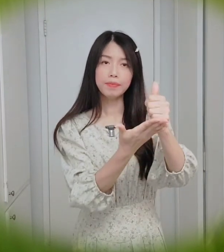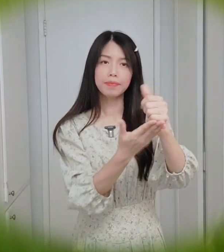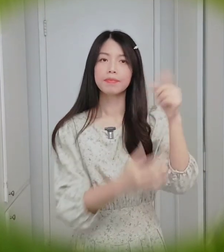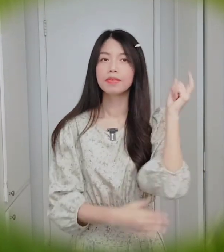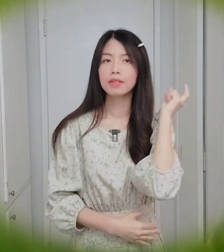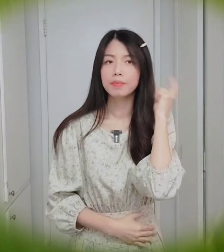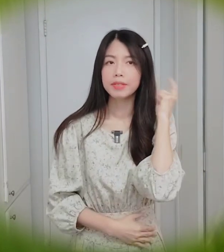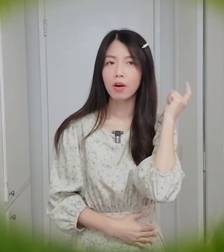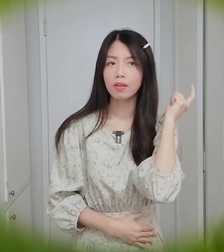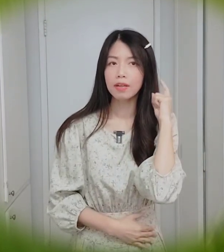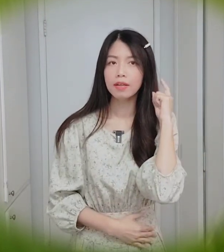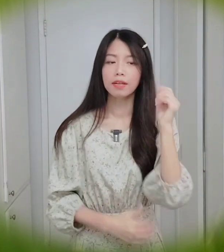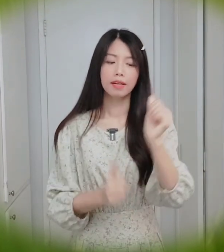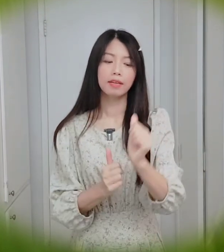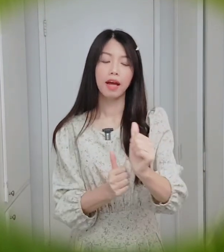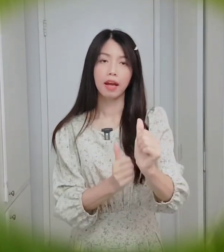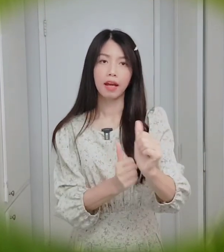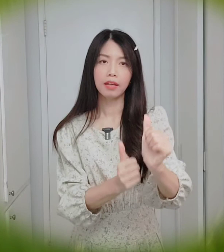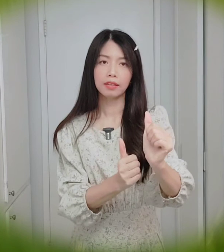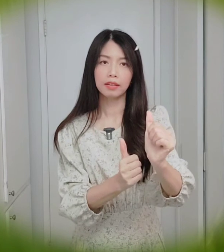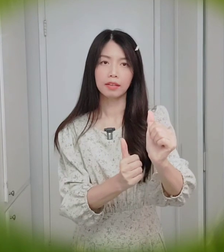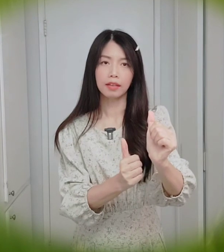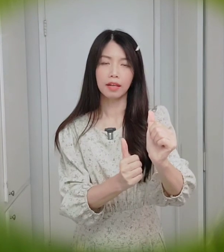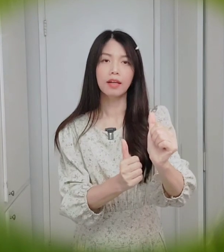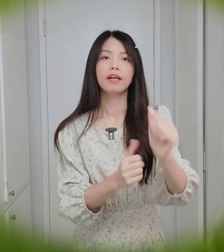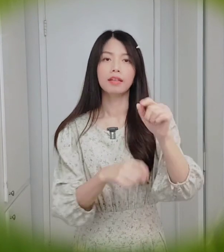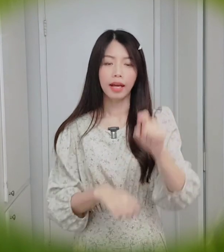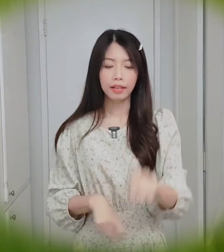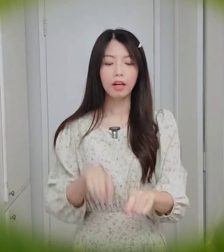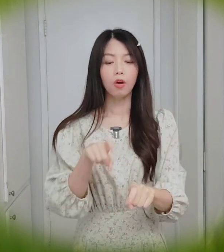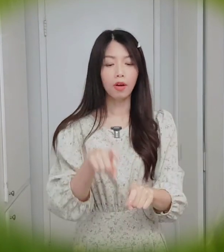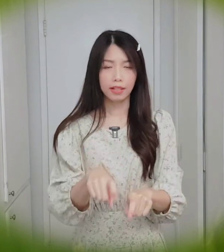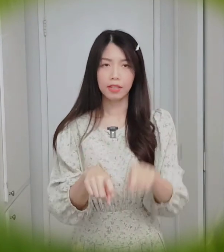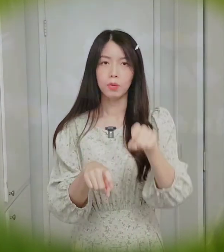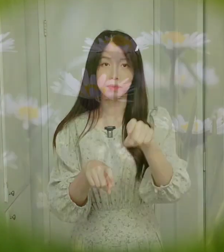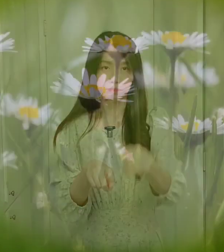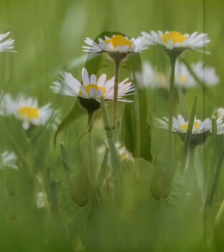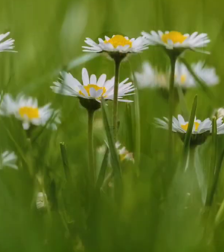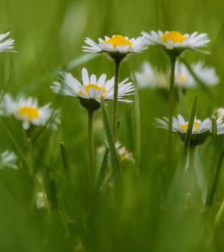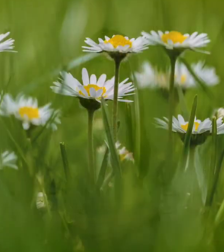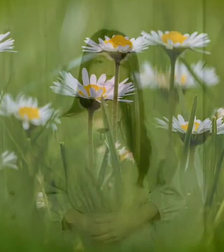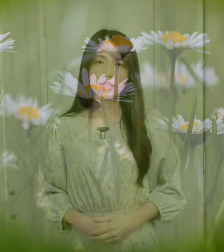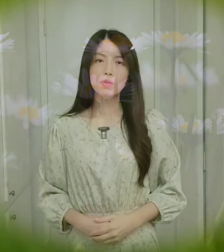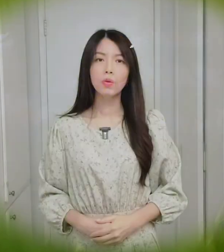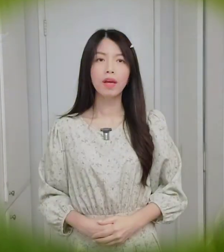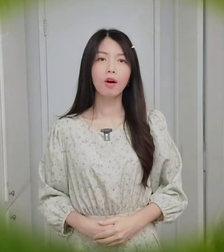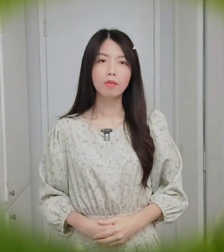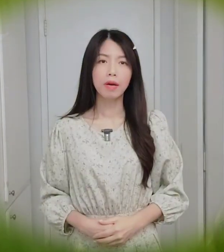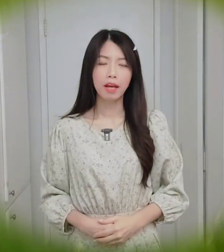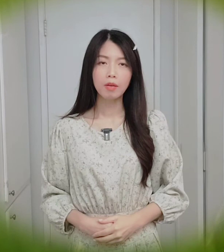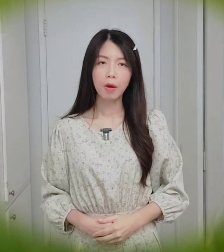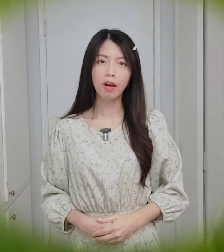주님 음성을 따라 나는 걸어가지요.